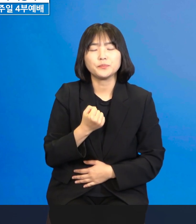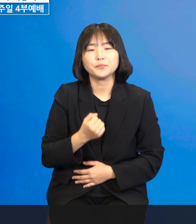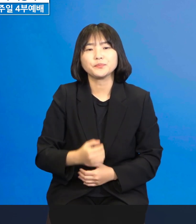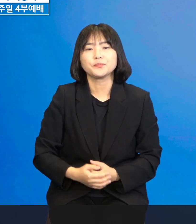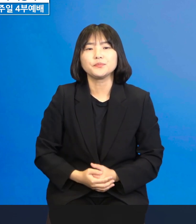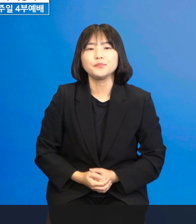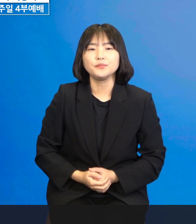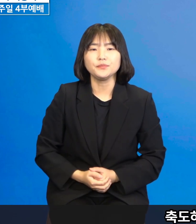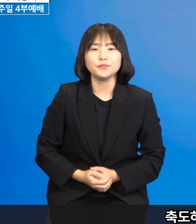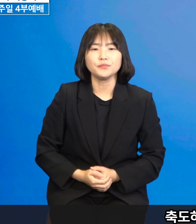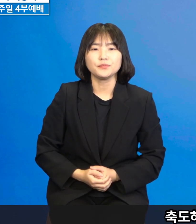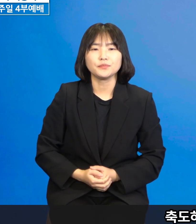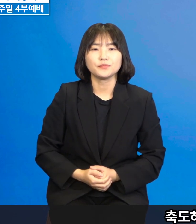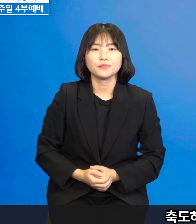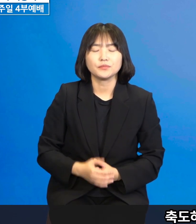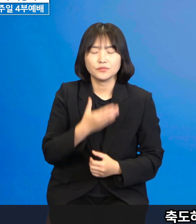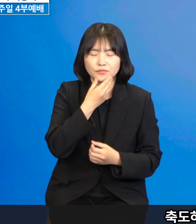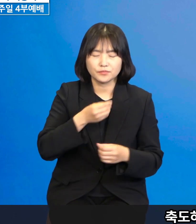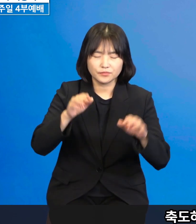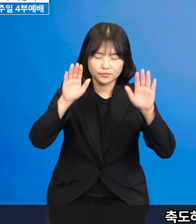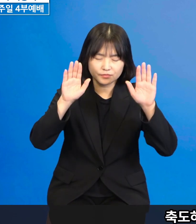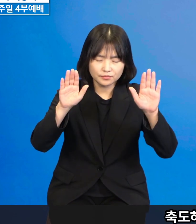해요. 축도하겠습니다.